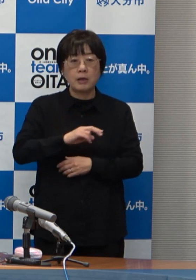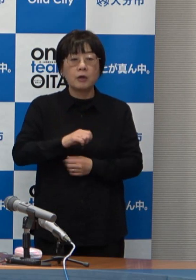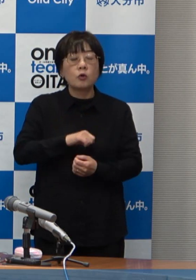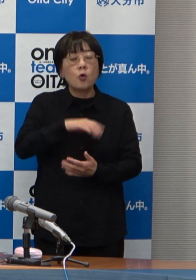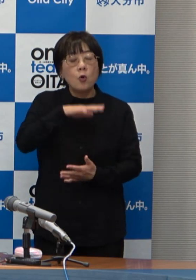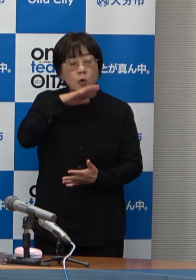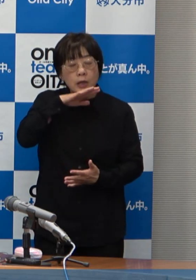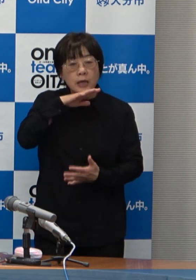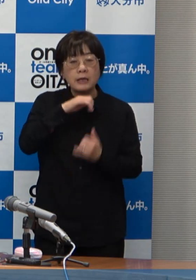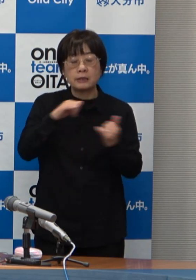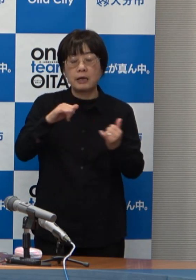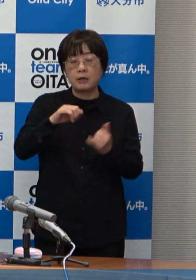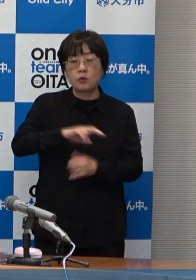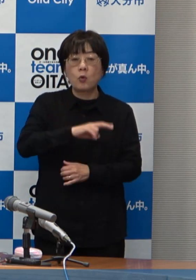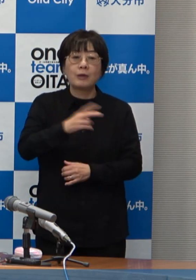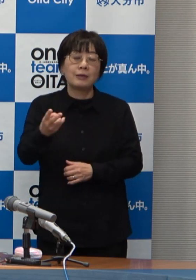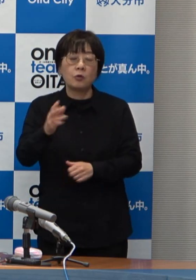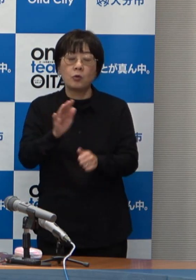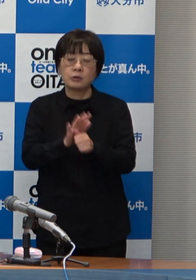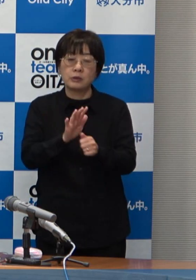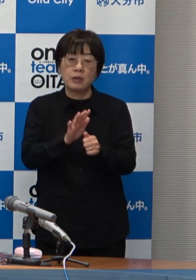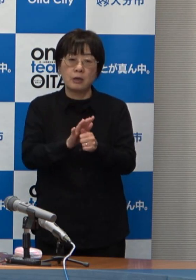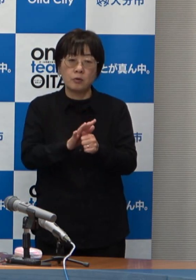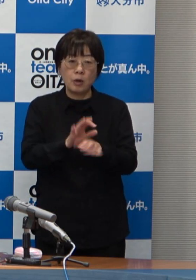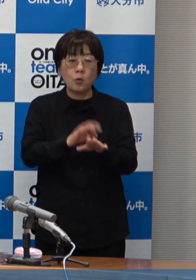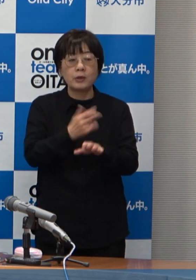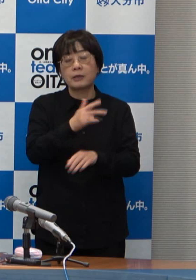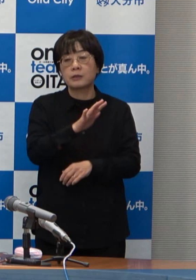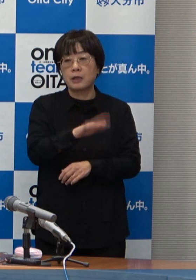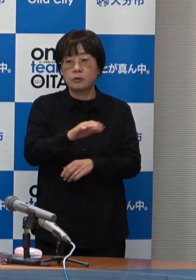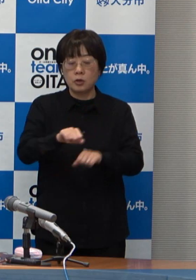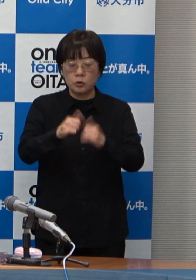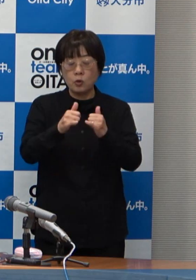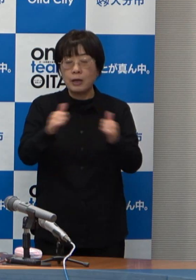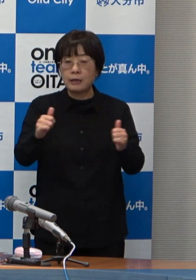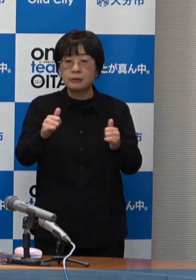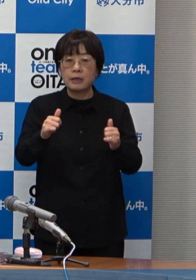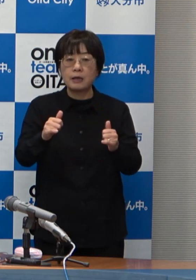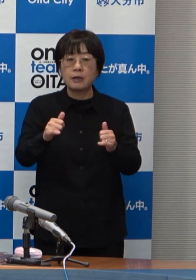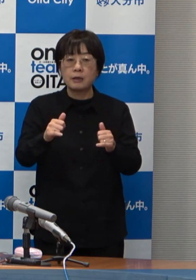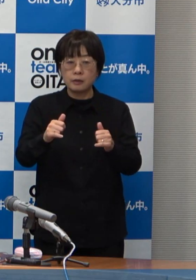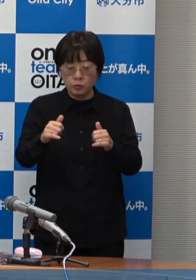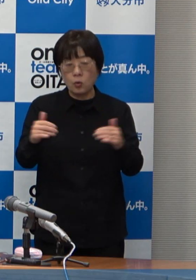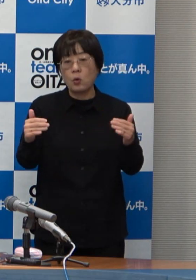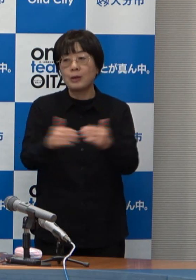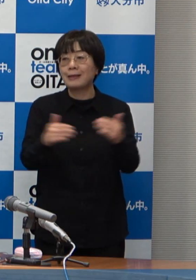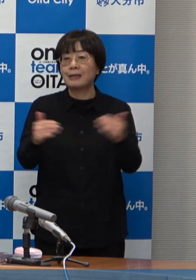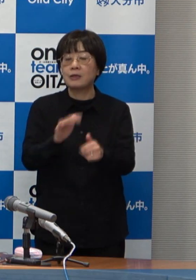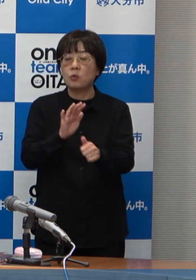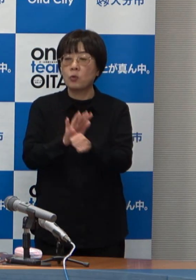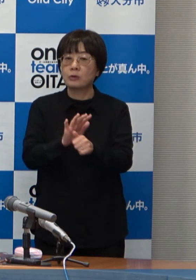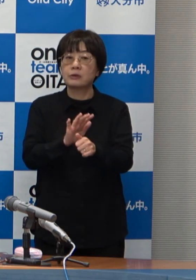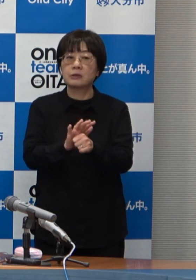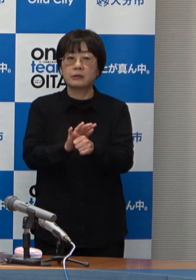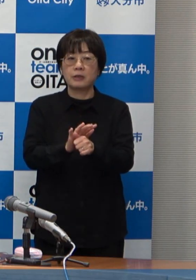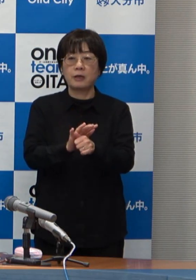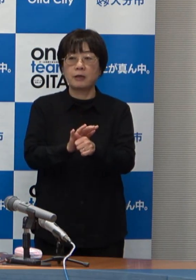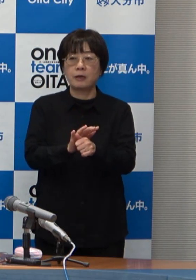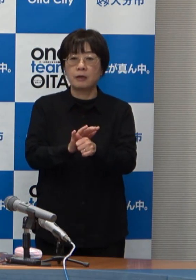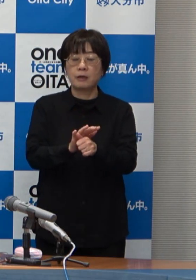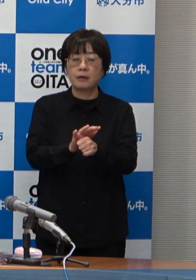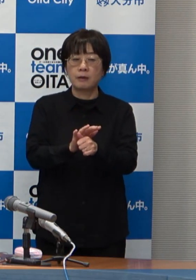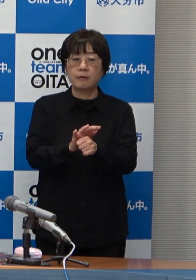移動支援っていうのを下もやっているあるいは障害を持っている方のあのゆ